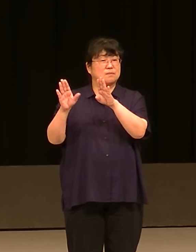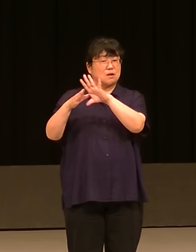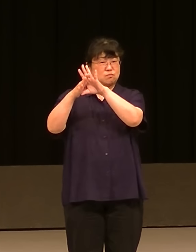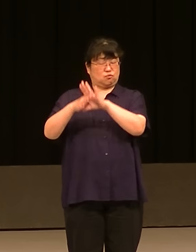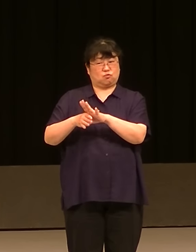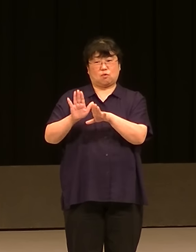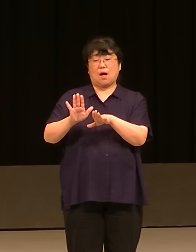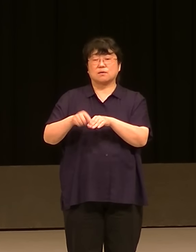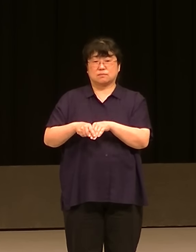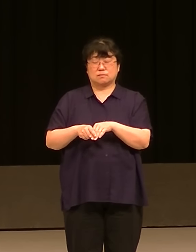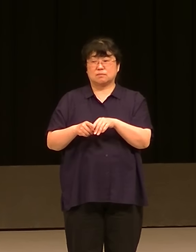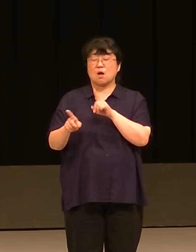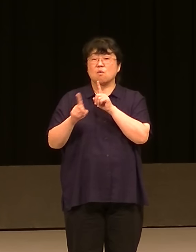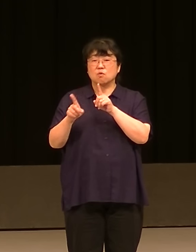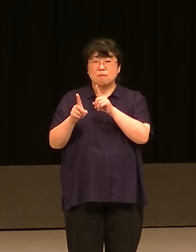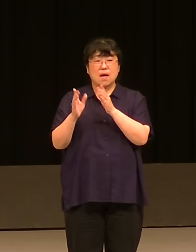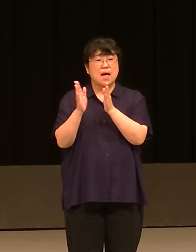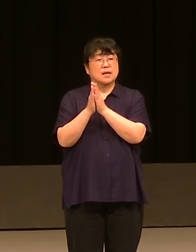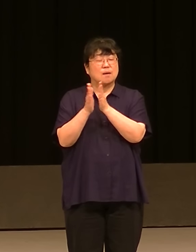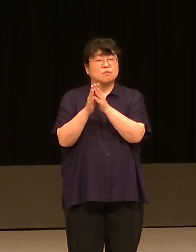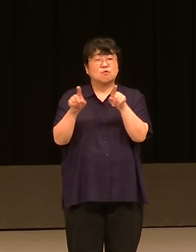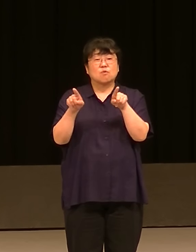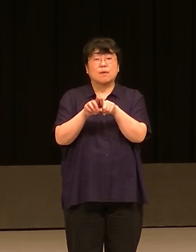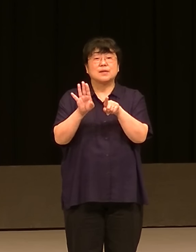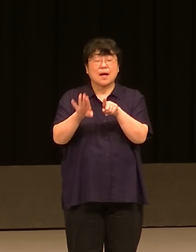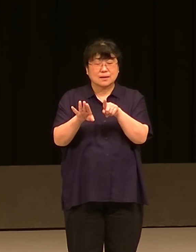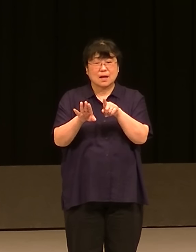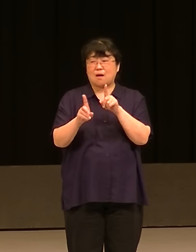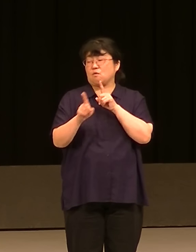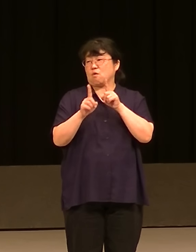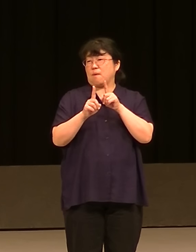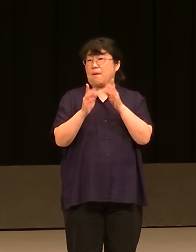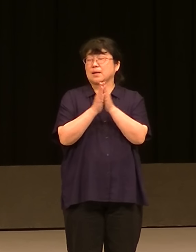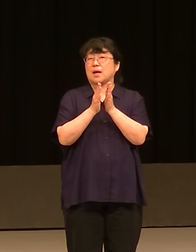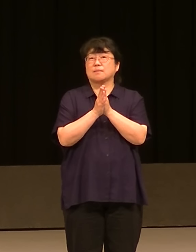。言葉は神と共にあった、言葉は神であった、